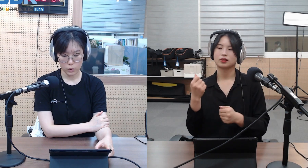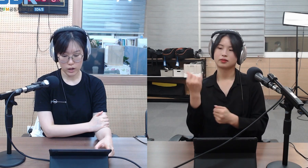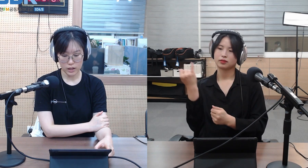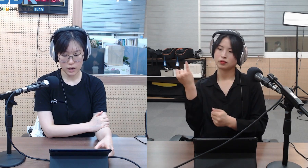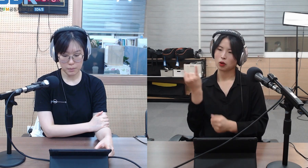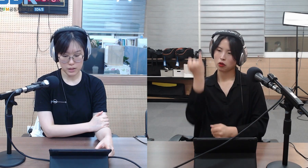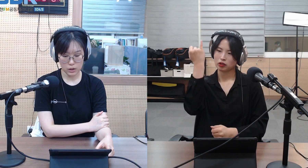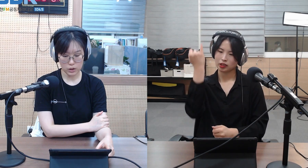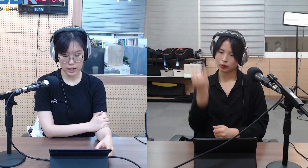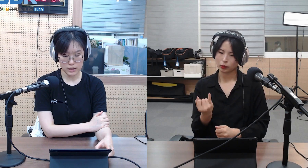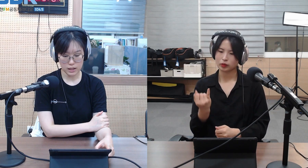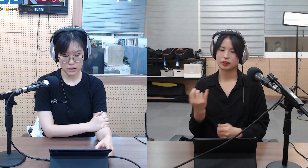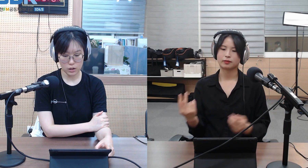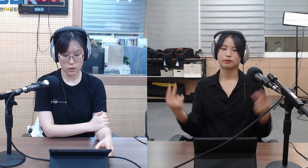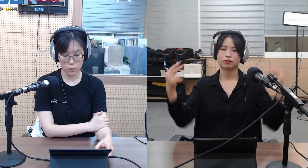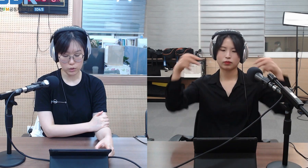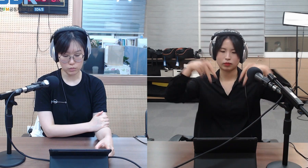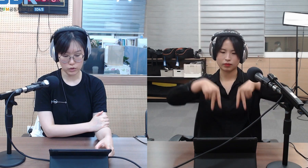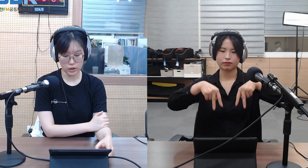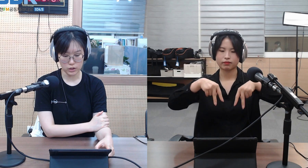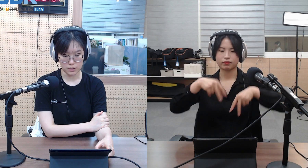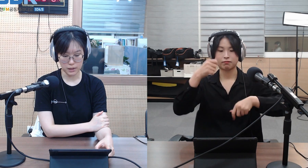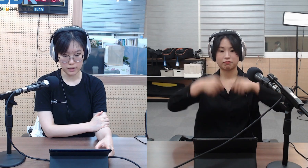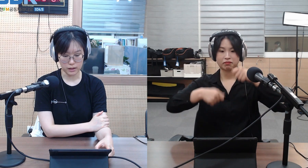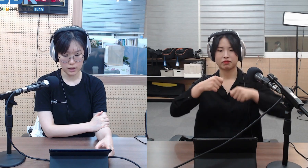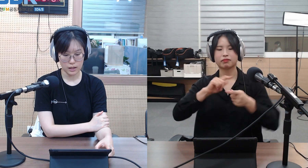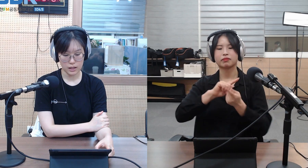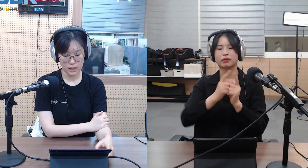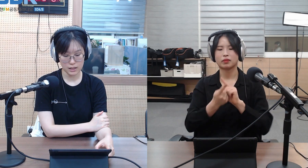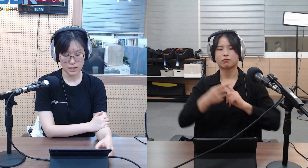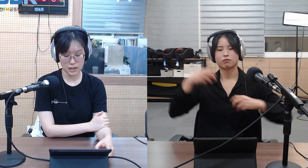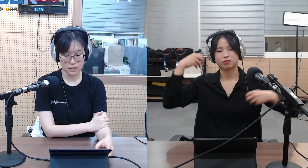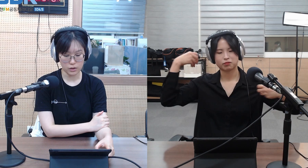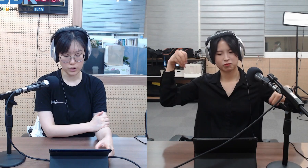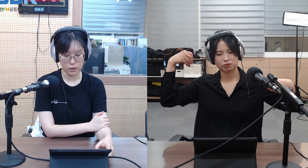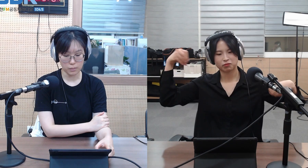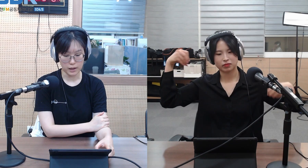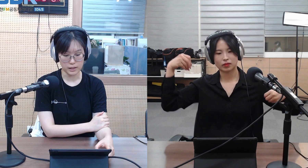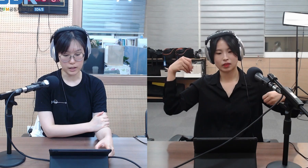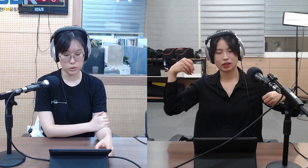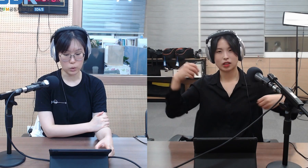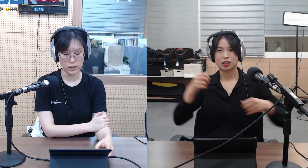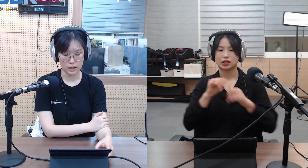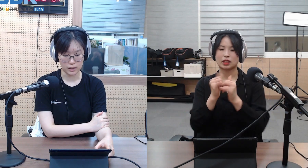관객 앞에서 난생 처음 오른 무대였지만 긴장은커녕 마냥 좋았단다.